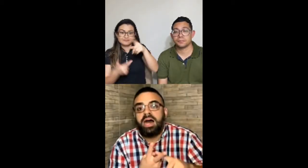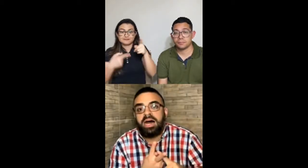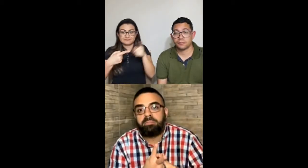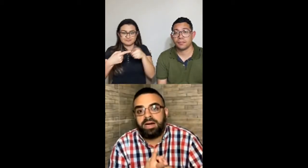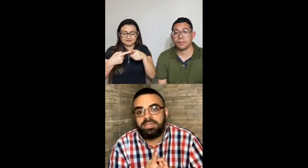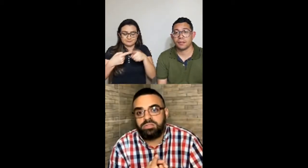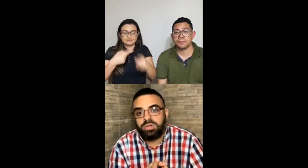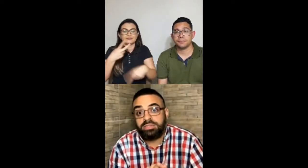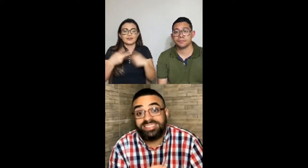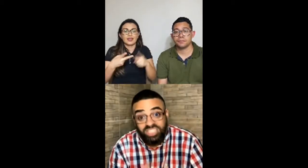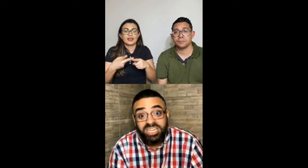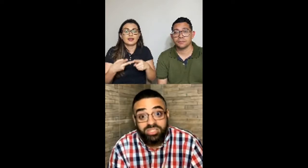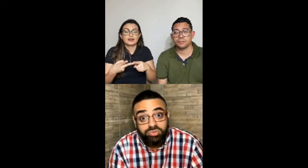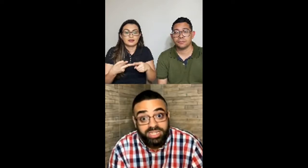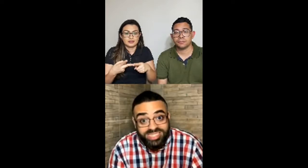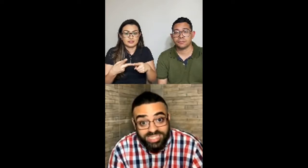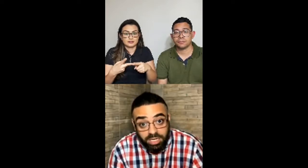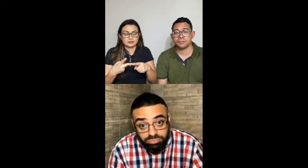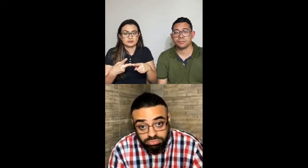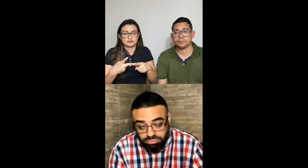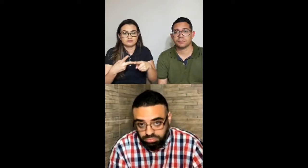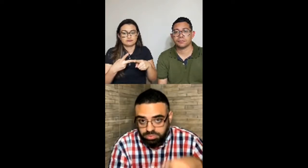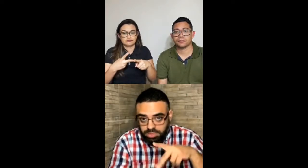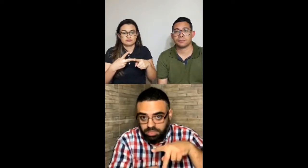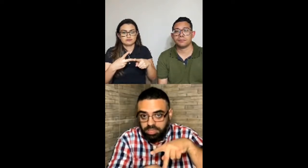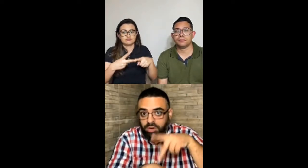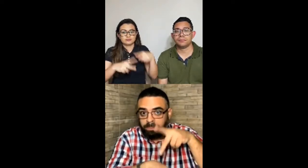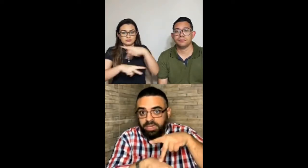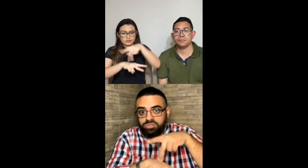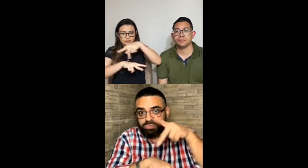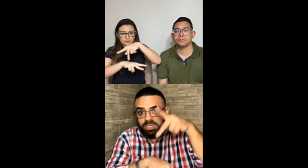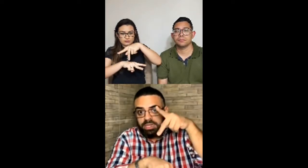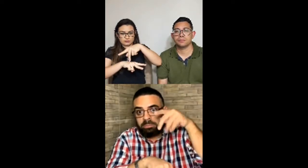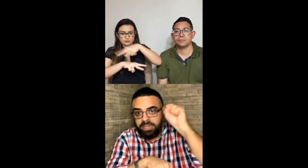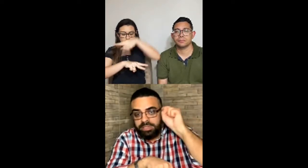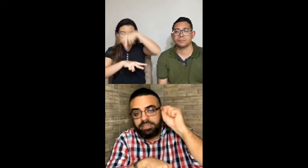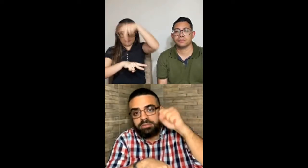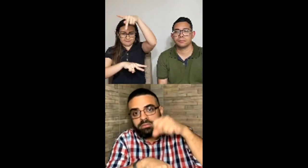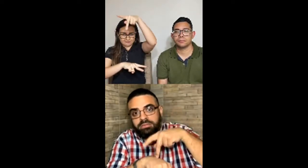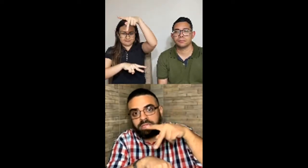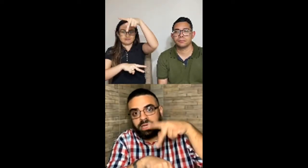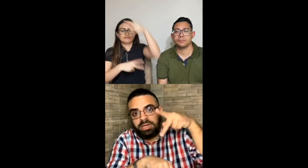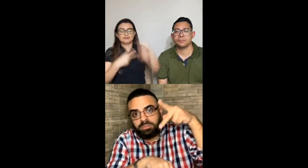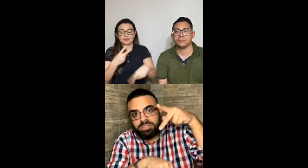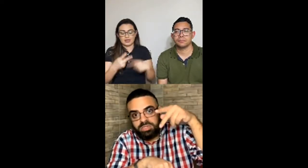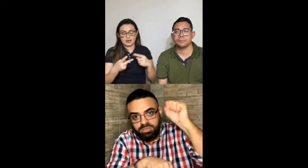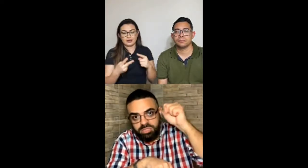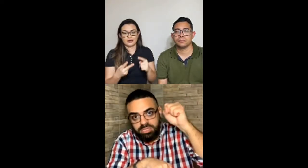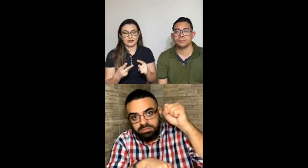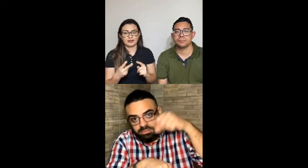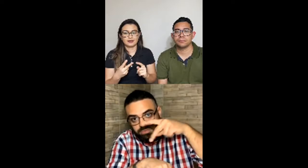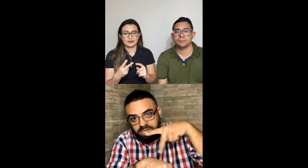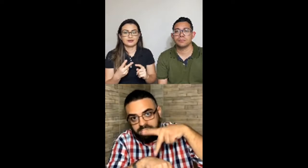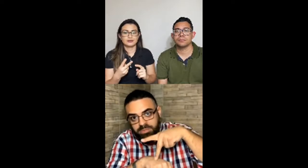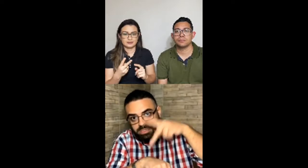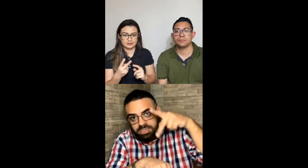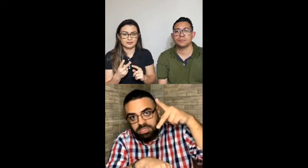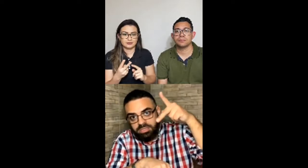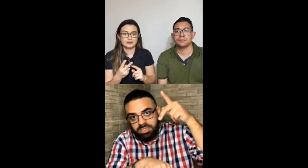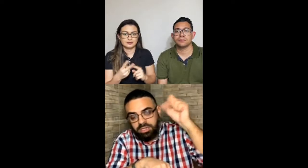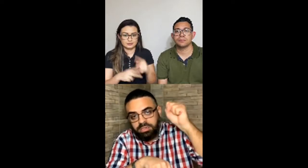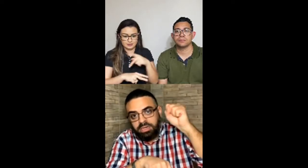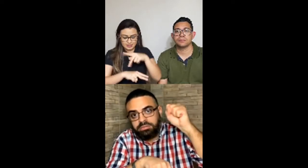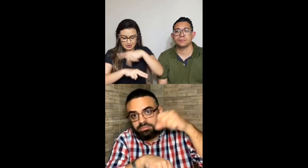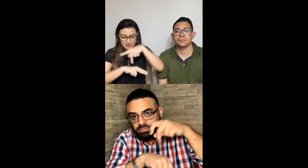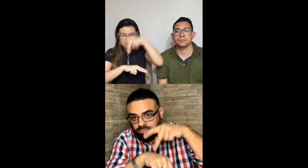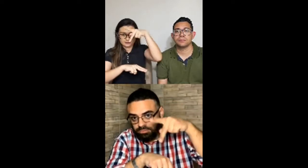Esse aqui, que é o do ovo, né? Isso, esse. A Páscoa de ressurreição, que é o peixe